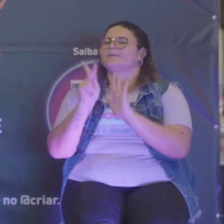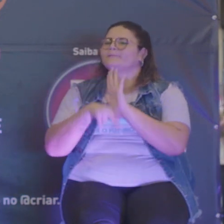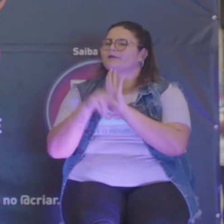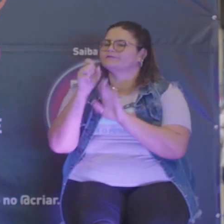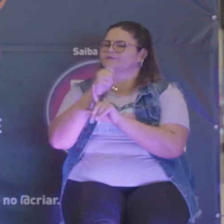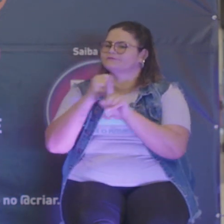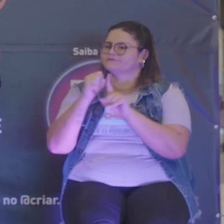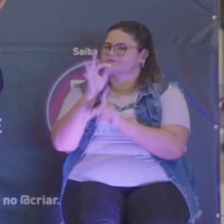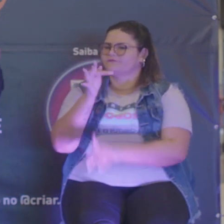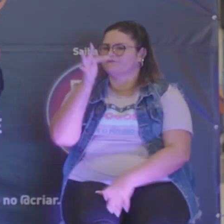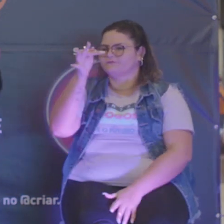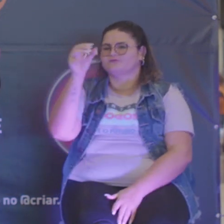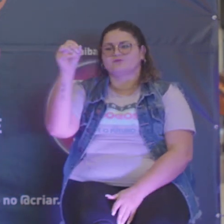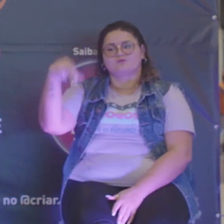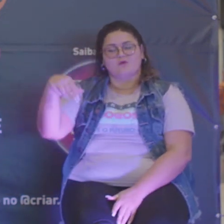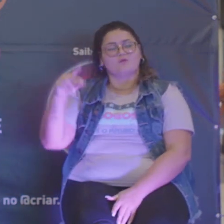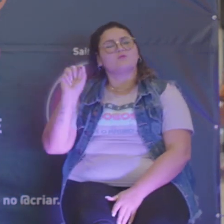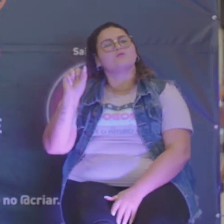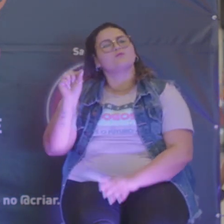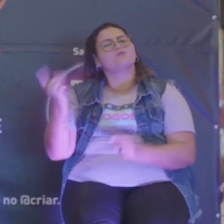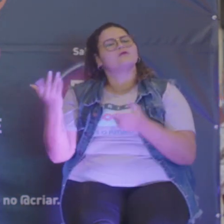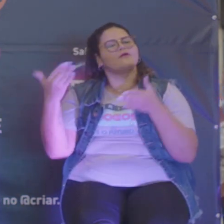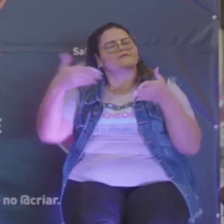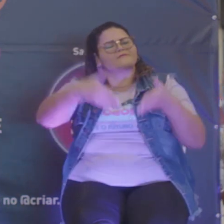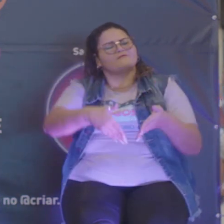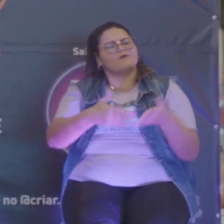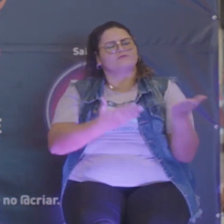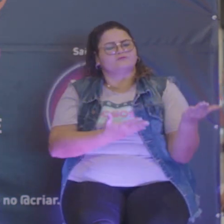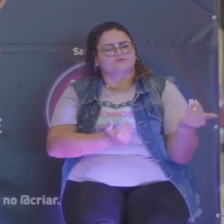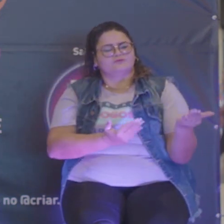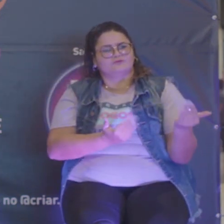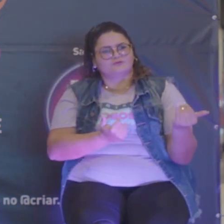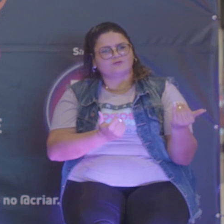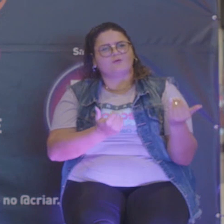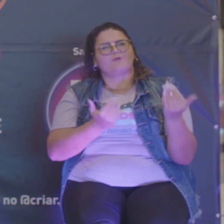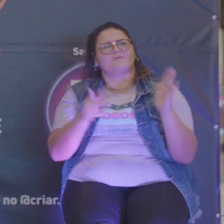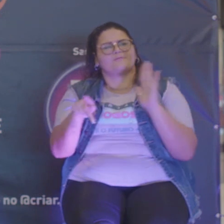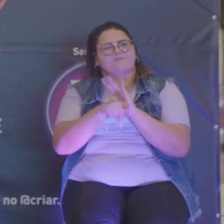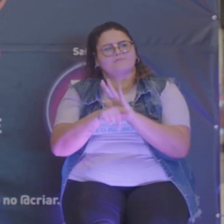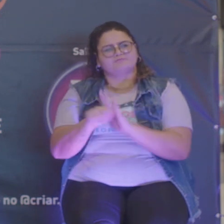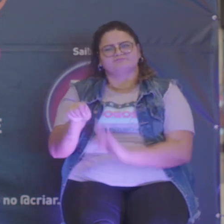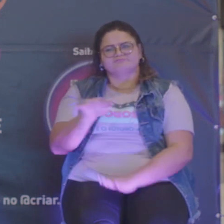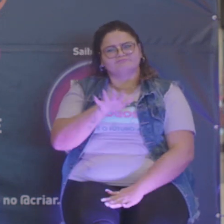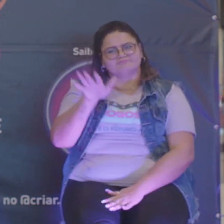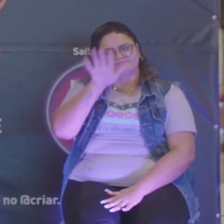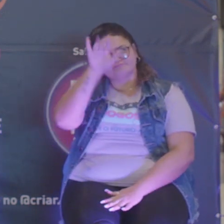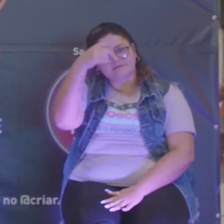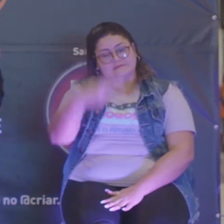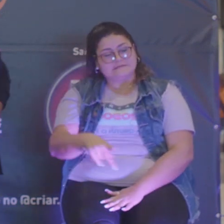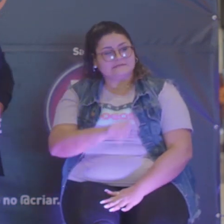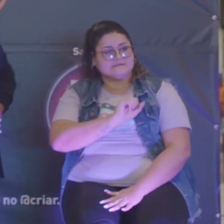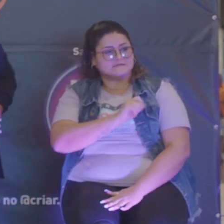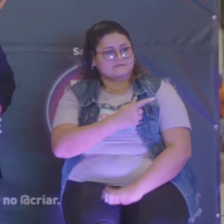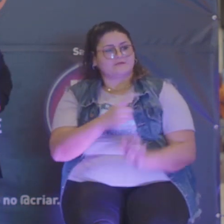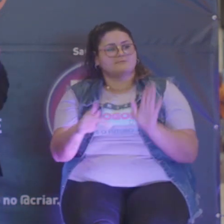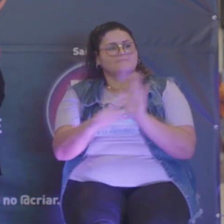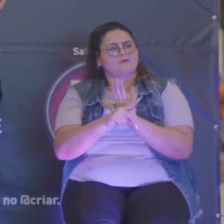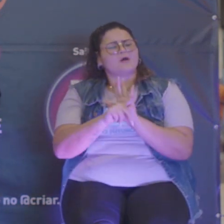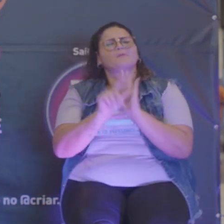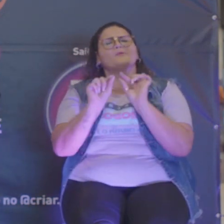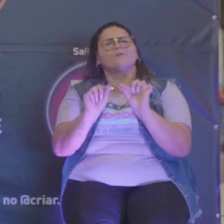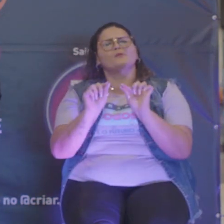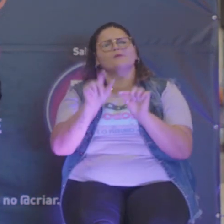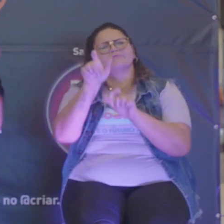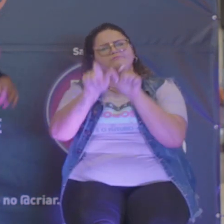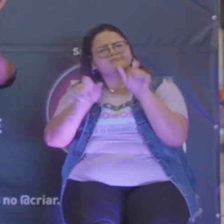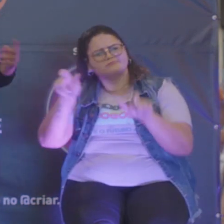On, né? Que é um projeto totalmente voltado para jovens em vulnerabilidade social. Então, as periferias aqui de São Gonçalo, a gente vai atendendo